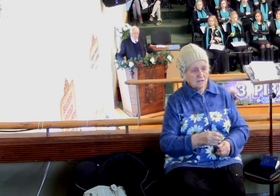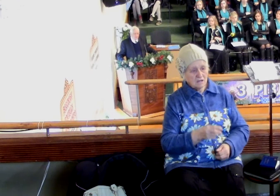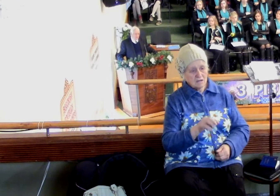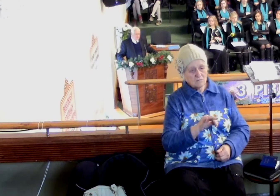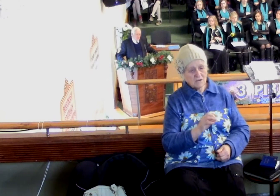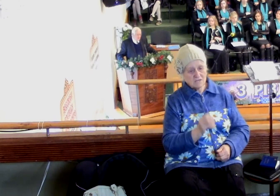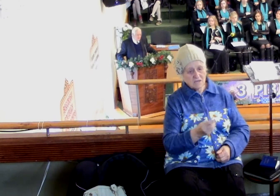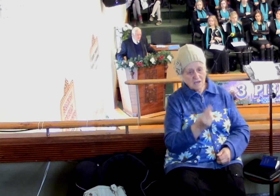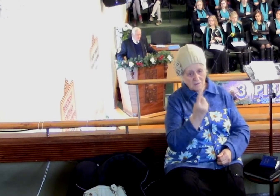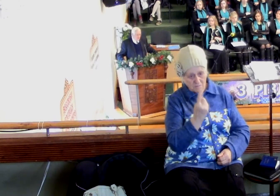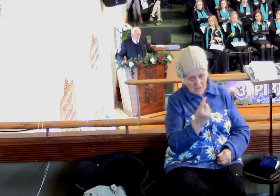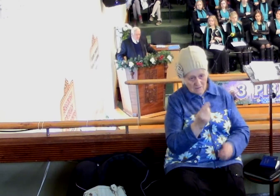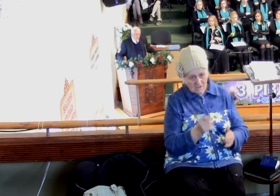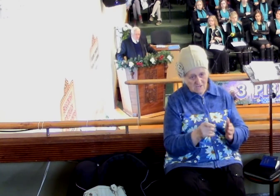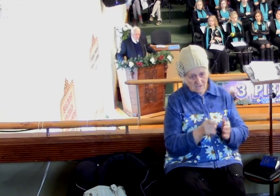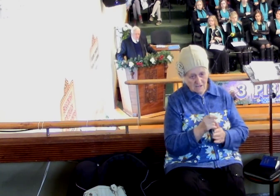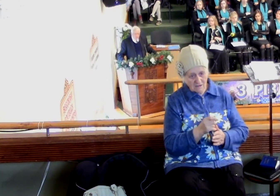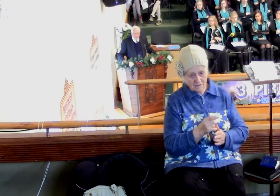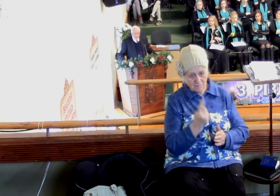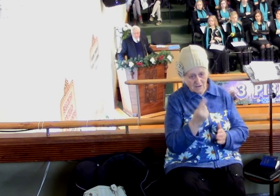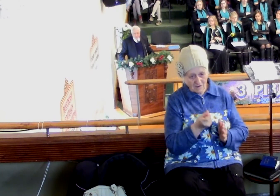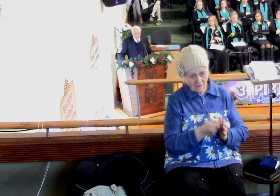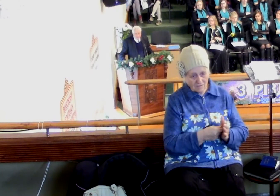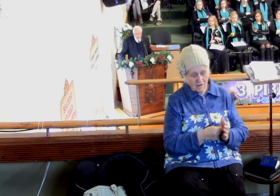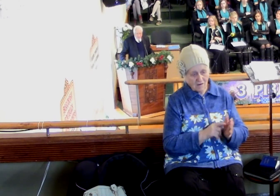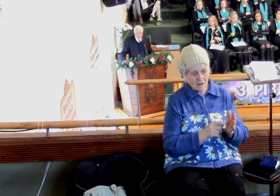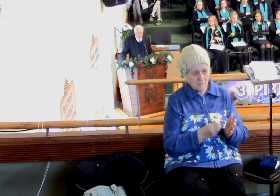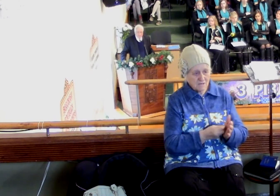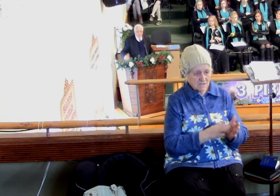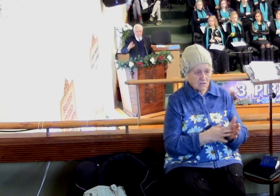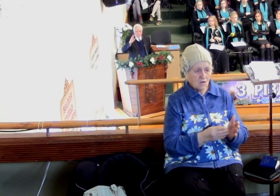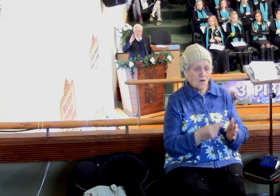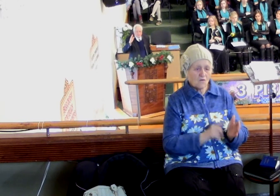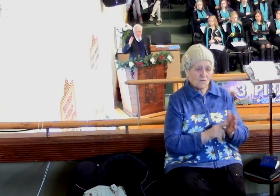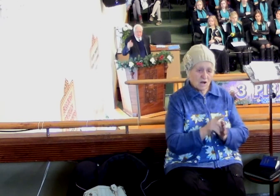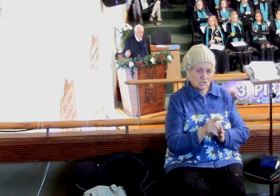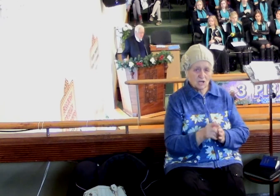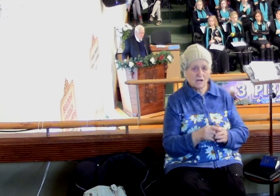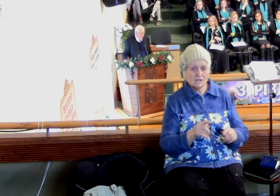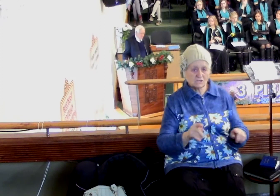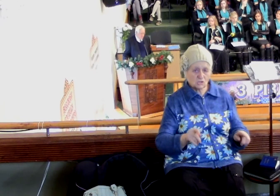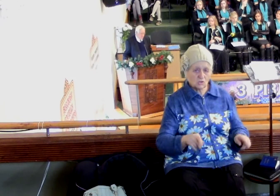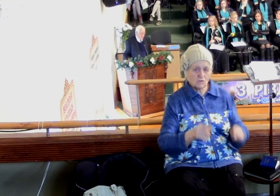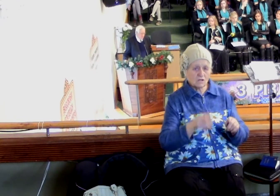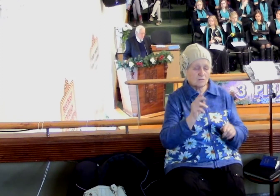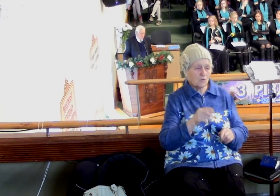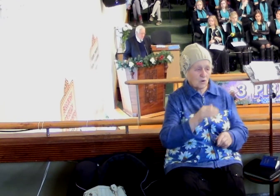стих говорит, вначале сотворил Бог небо и